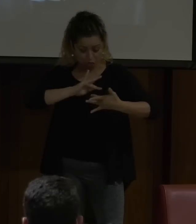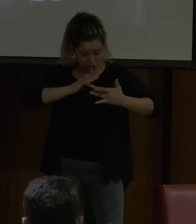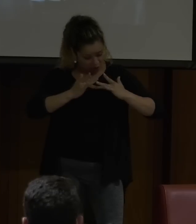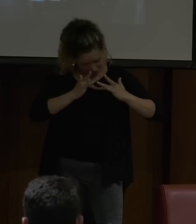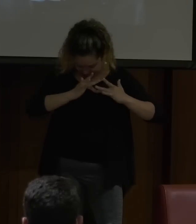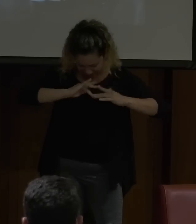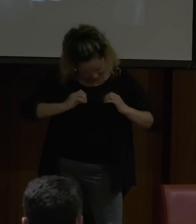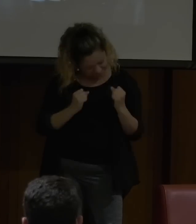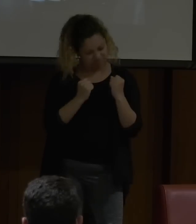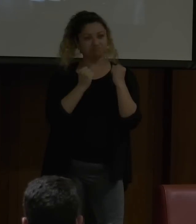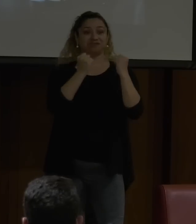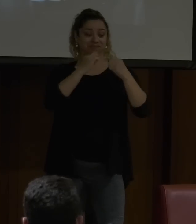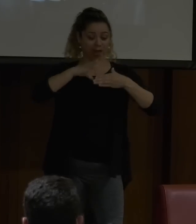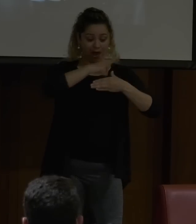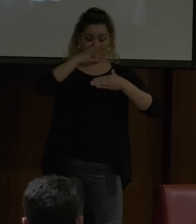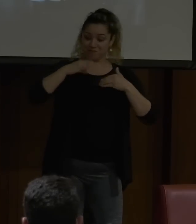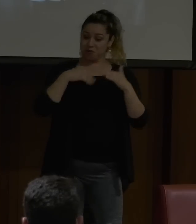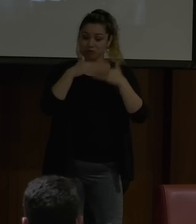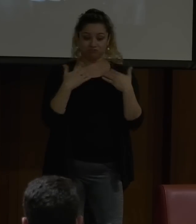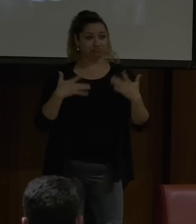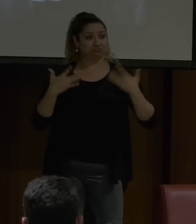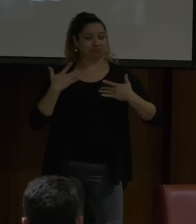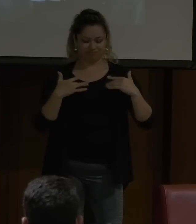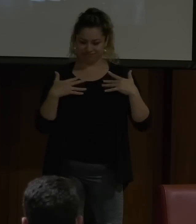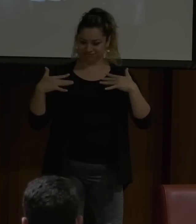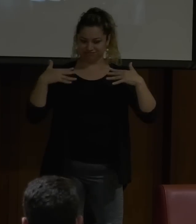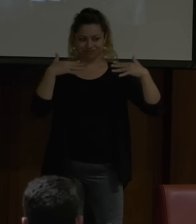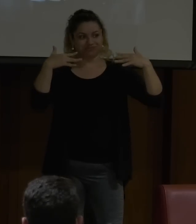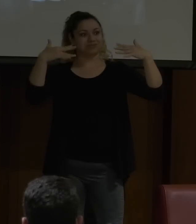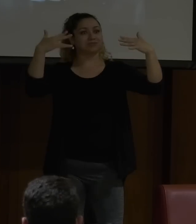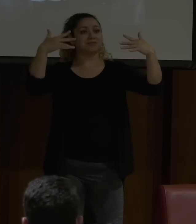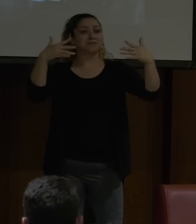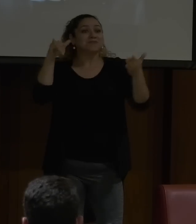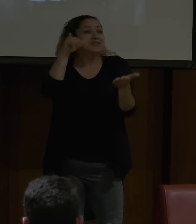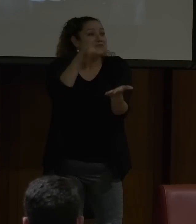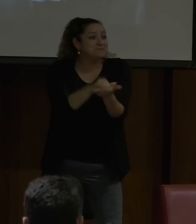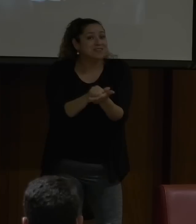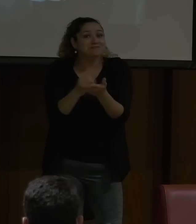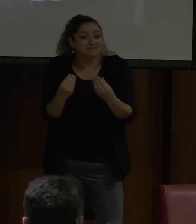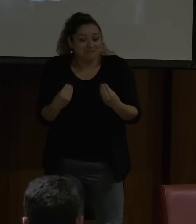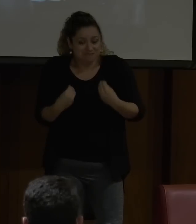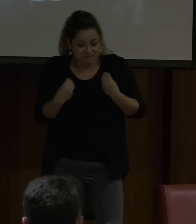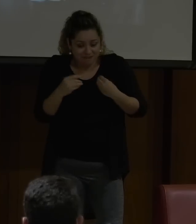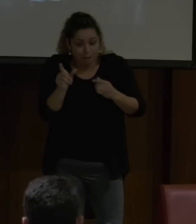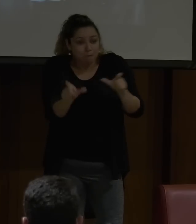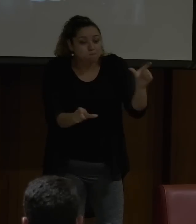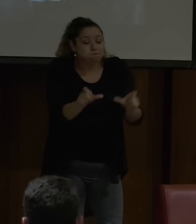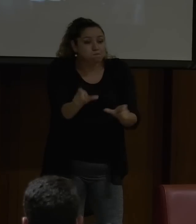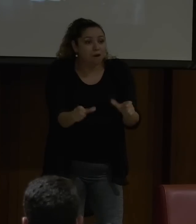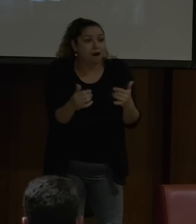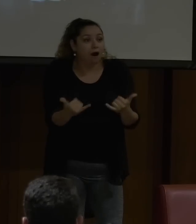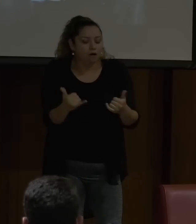del alma. Vive a todo nuevo contento, igual que los barranqueros, porque hoy se